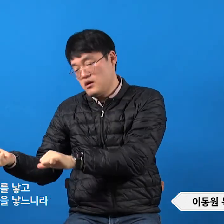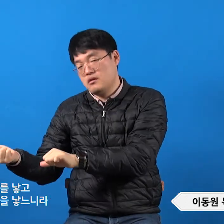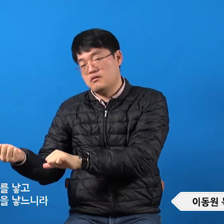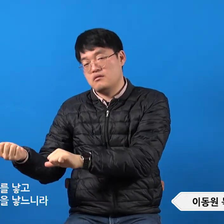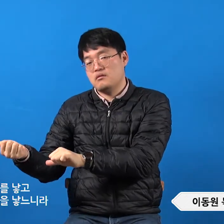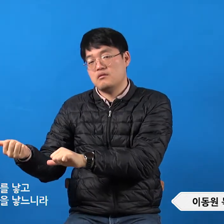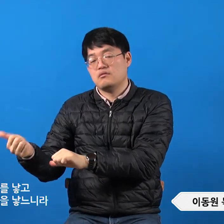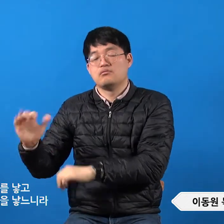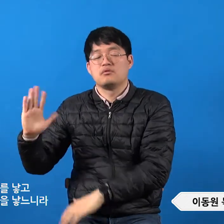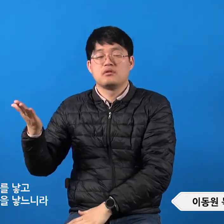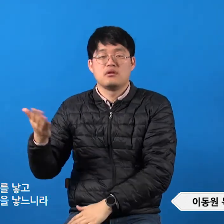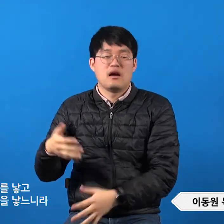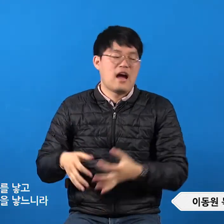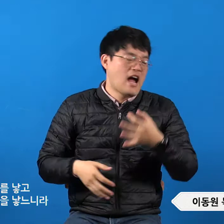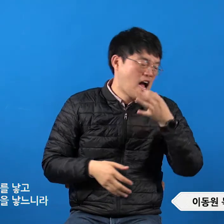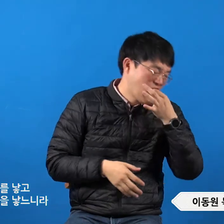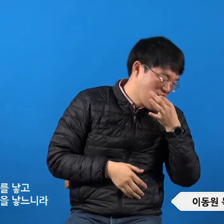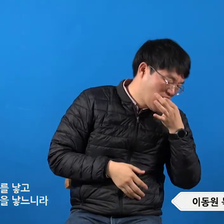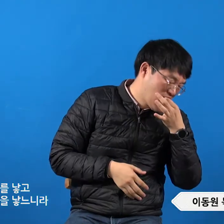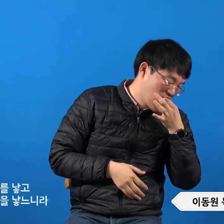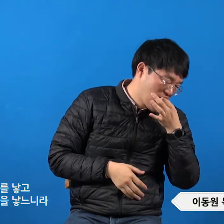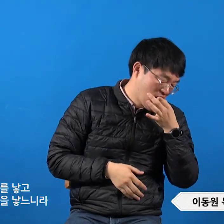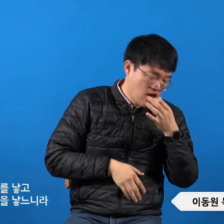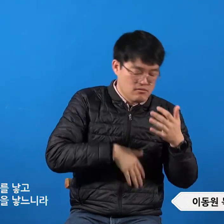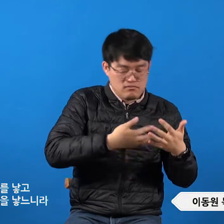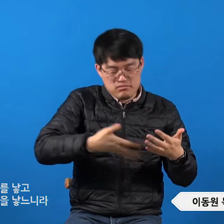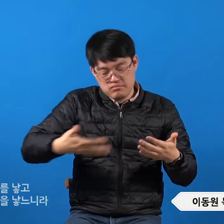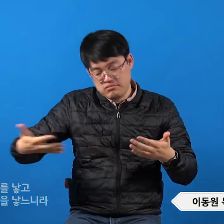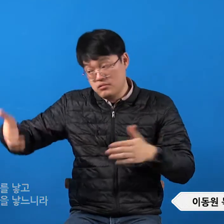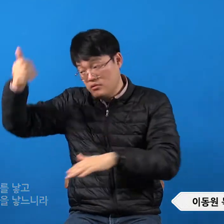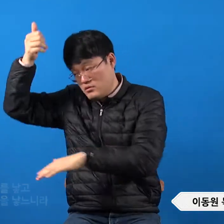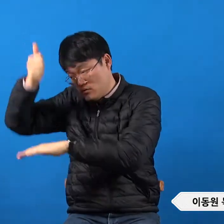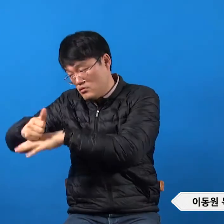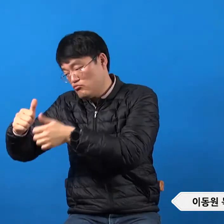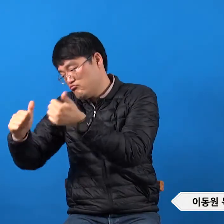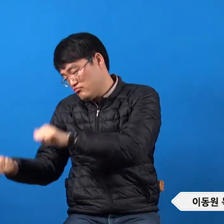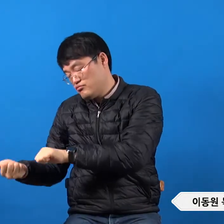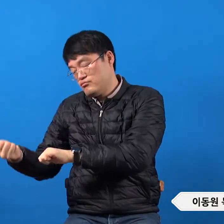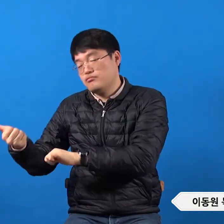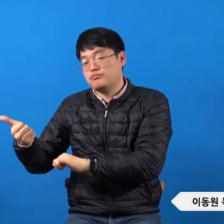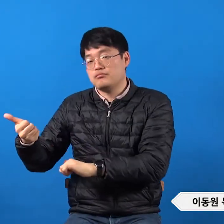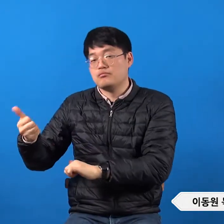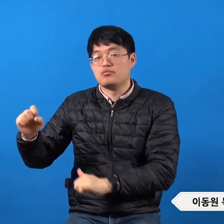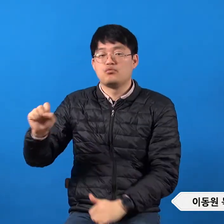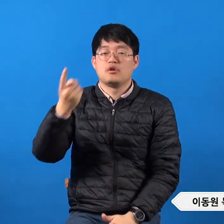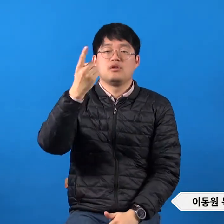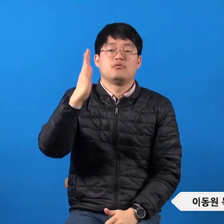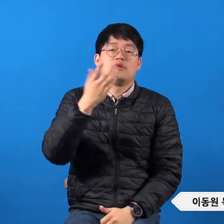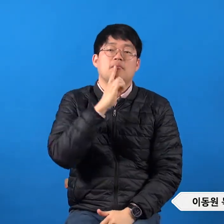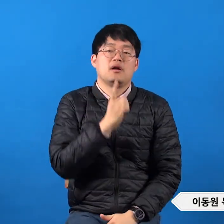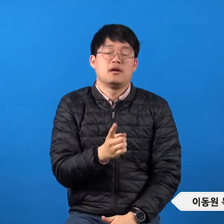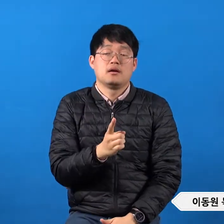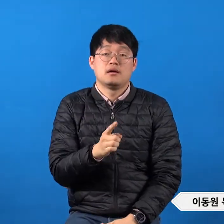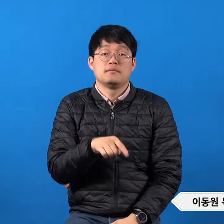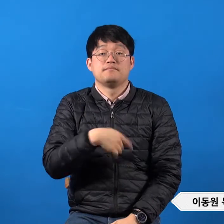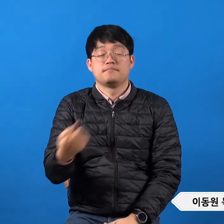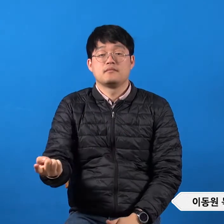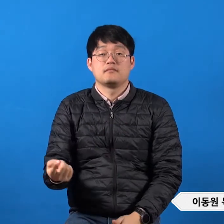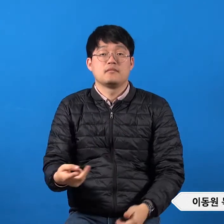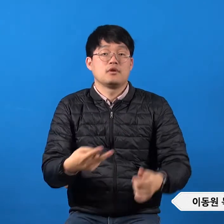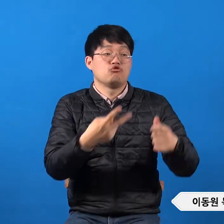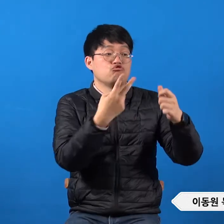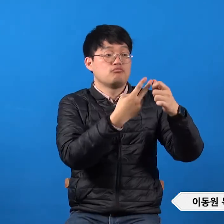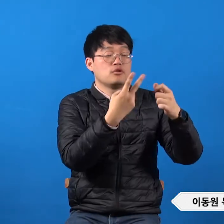사망을 낳느니라. 즉 욕심은 마침내 사망을 초래한다는 것입니다. 자, 이제